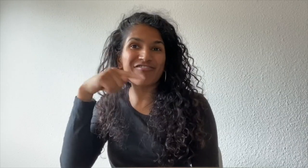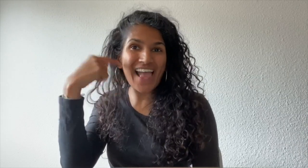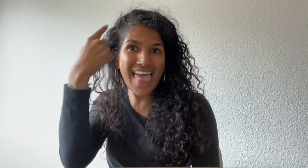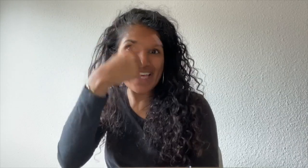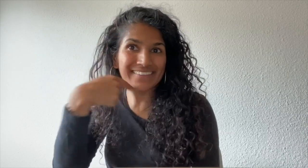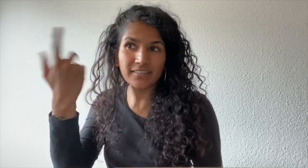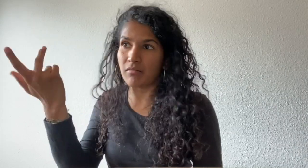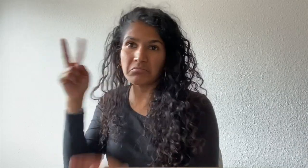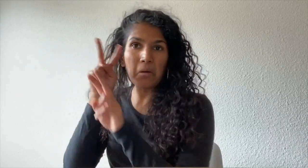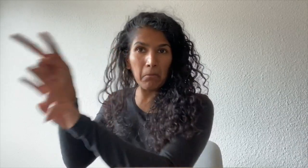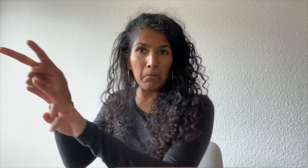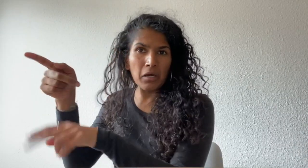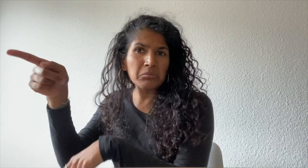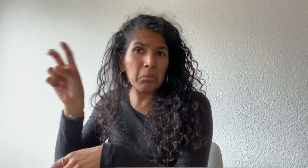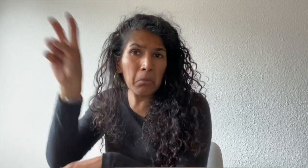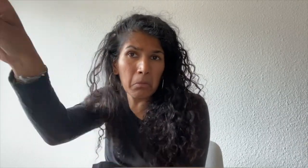als Hörende oder taube Weiße.